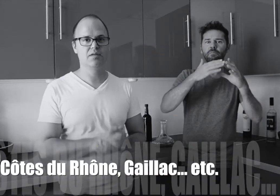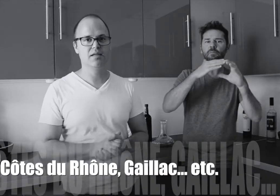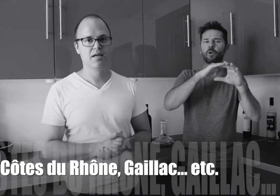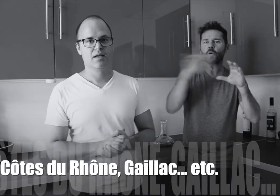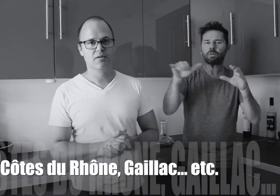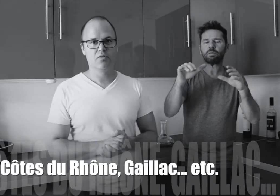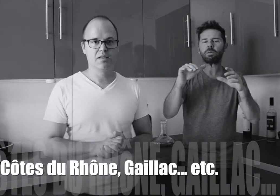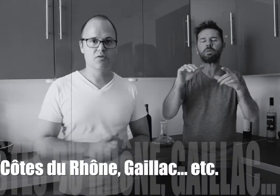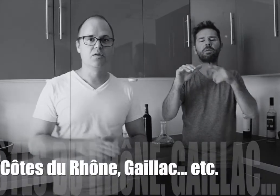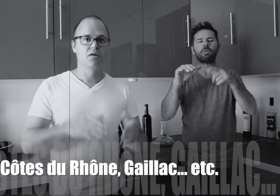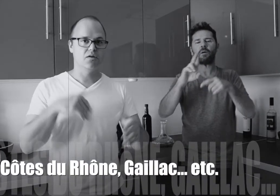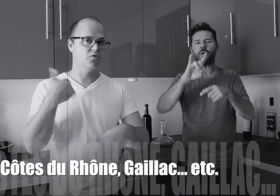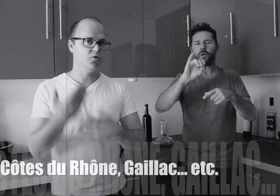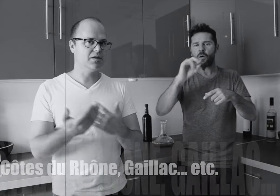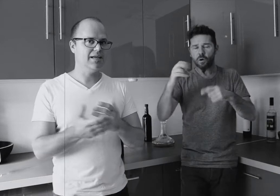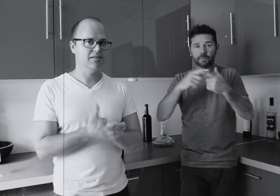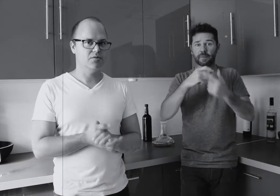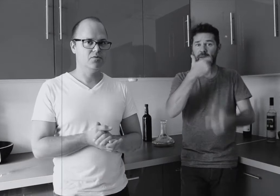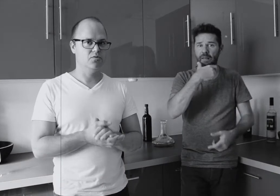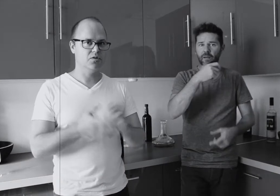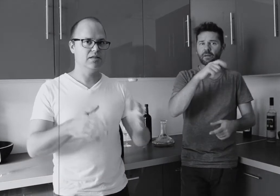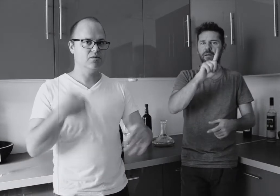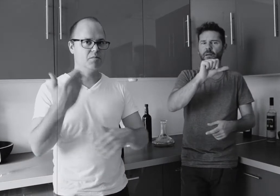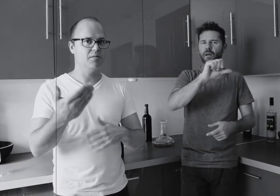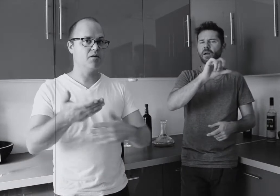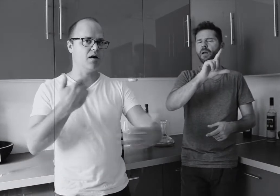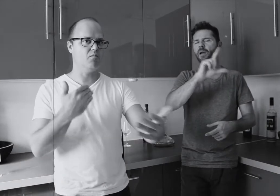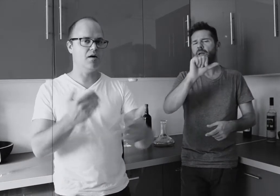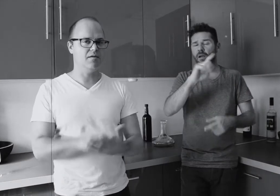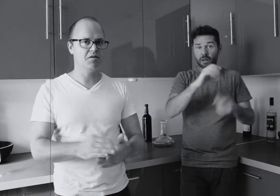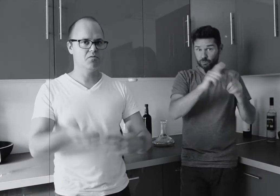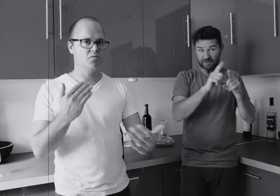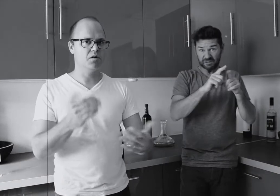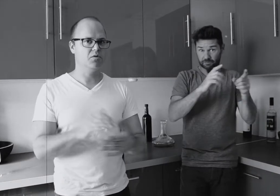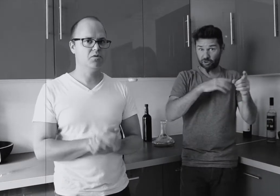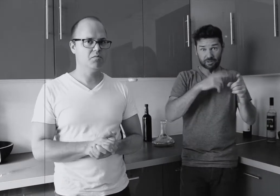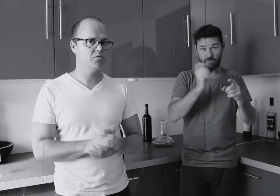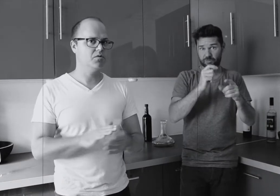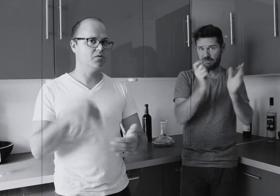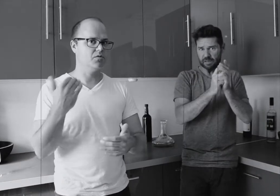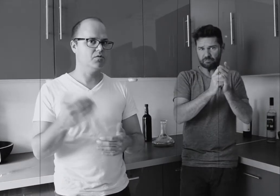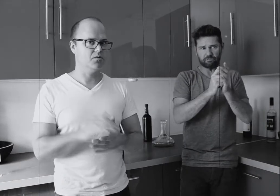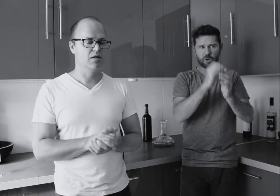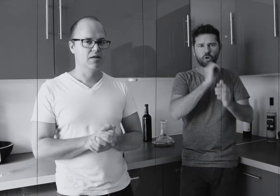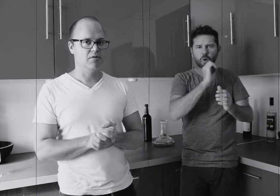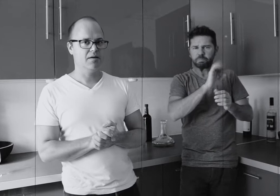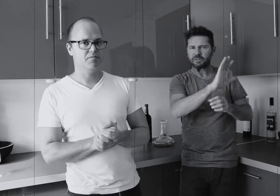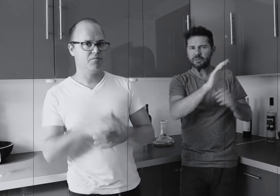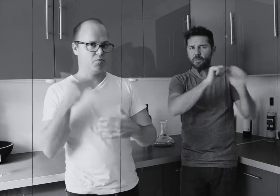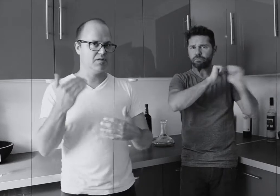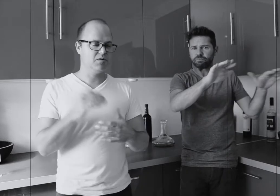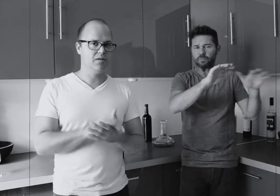Gaillac aussi, et donc qui ont d'autres dates de sortie, normalement un mois avant, au mois d'octobre, donc